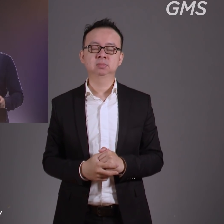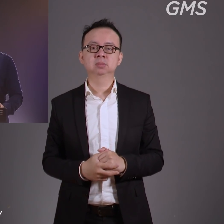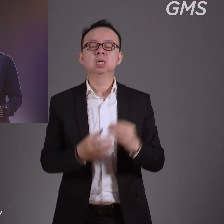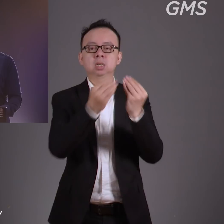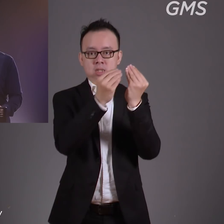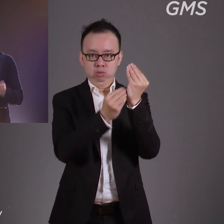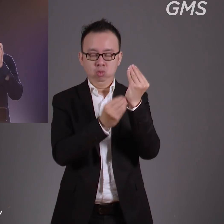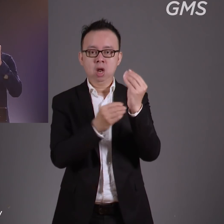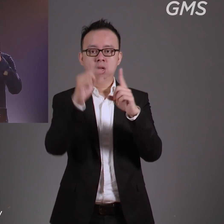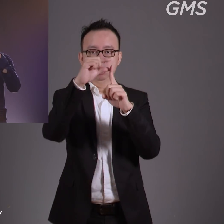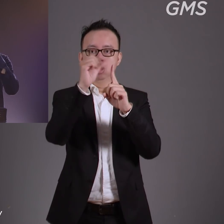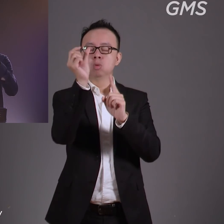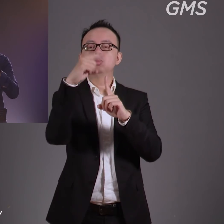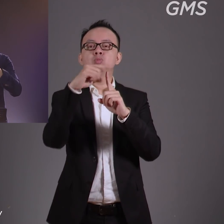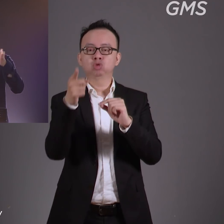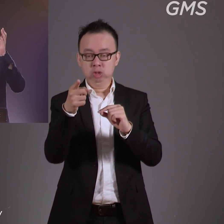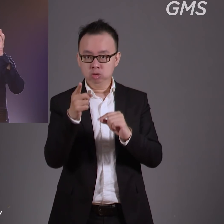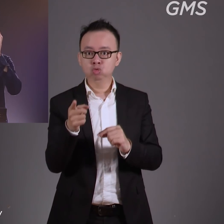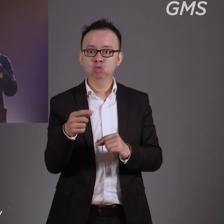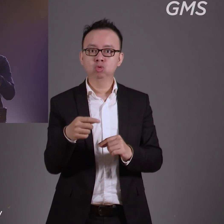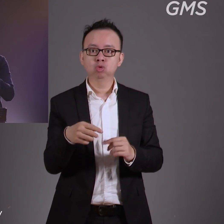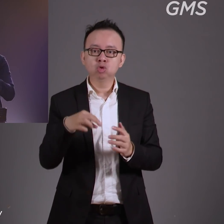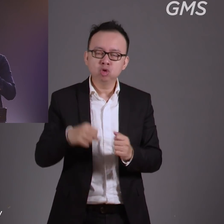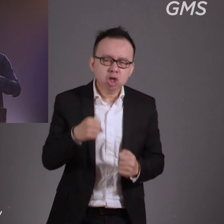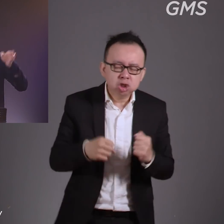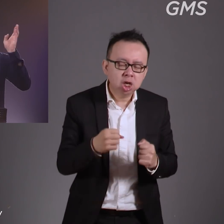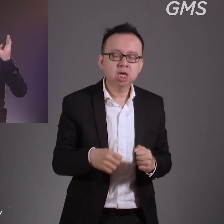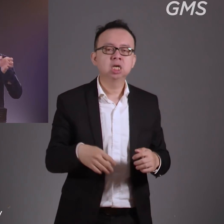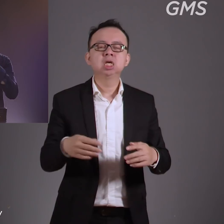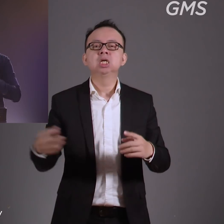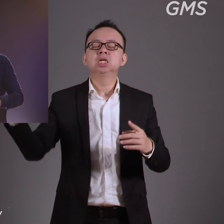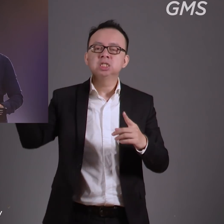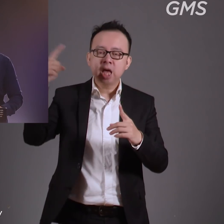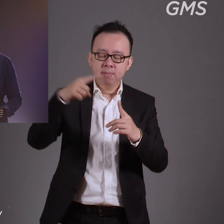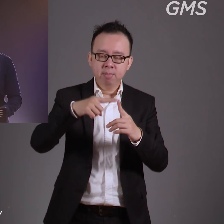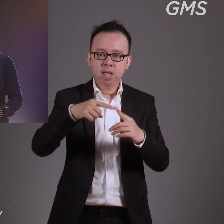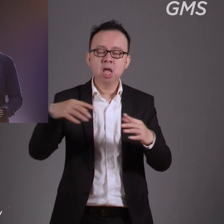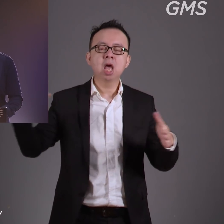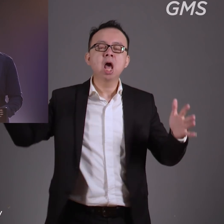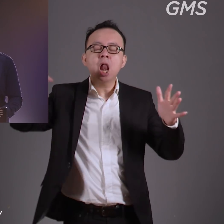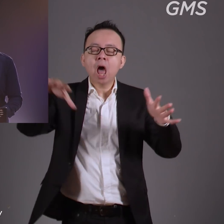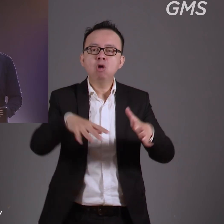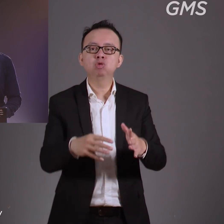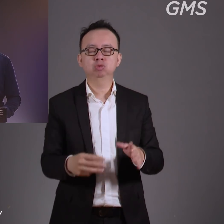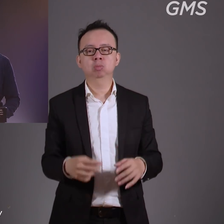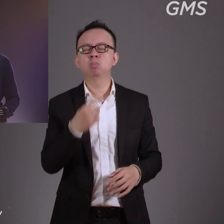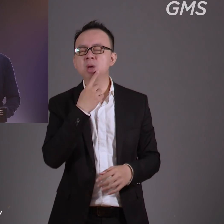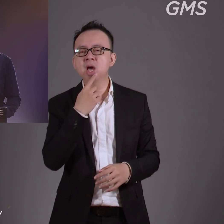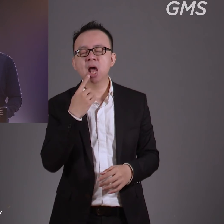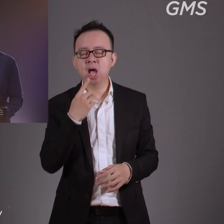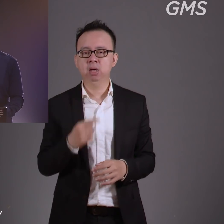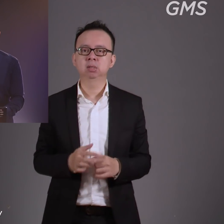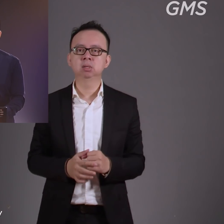Keturunan Put dikejar-kejar sampai Laut Merah, lalu mereka tenggelam semuanya. Habis yang namanya militer Mesir dalam satu